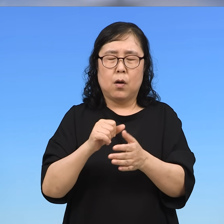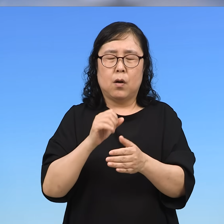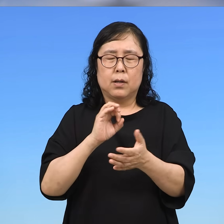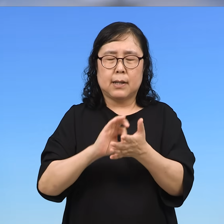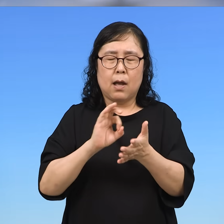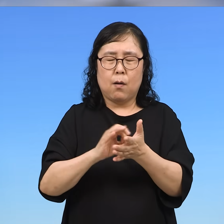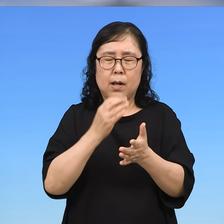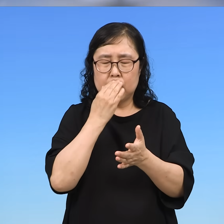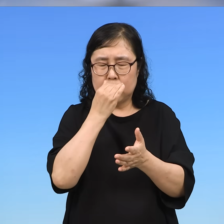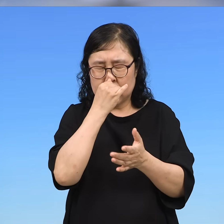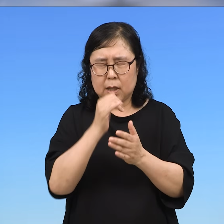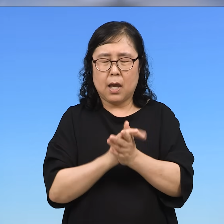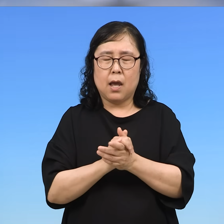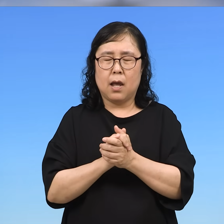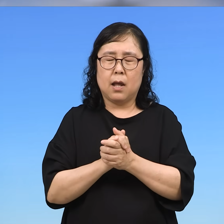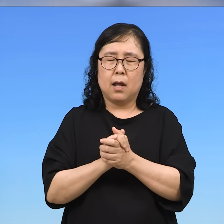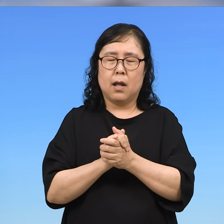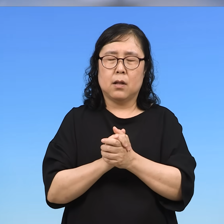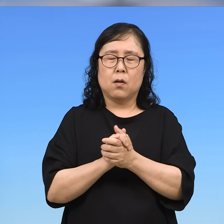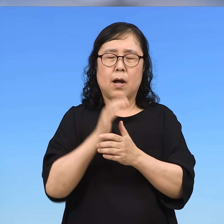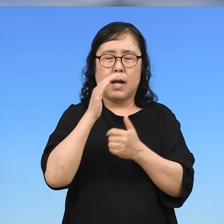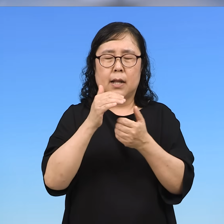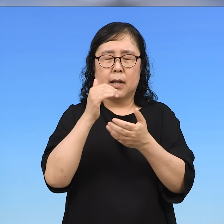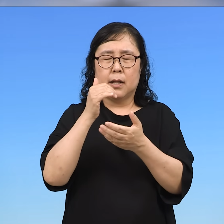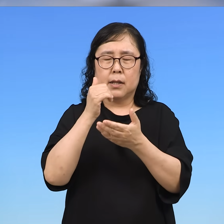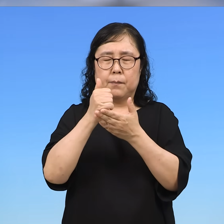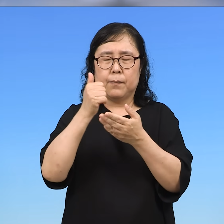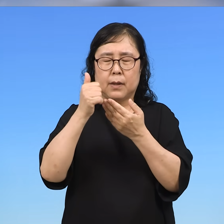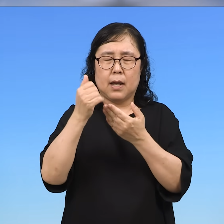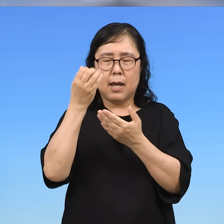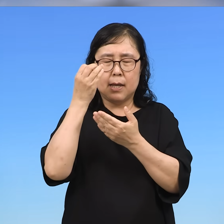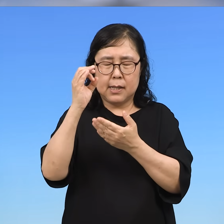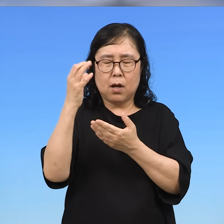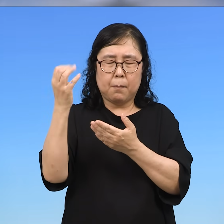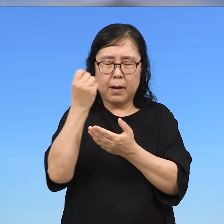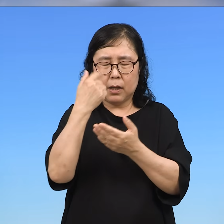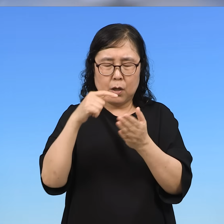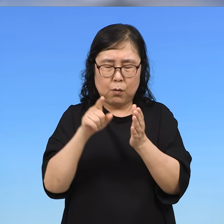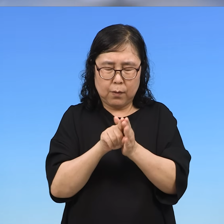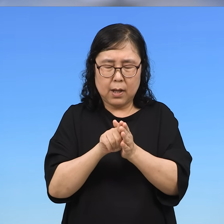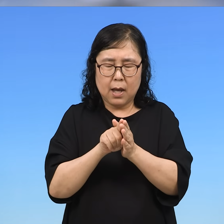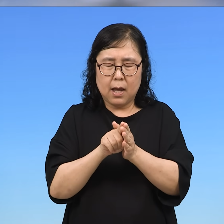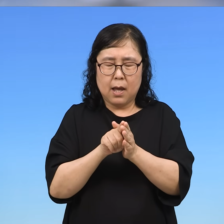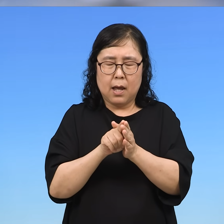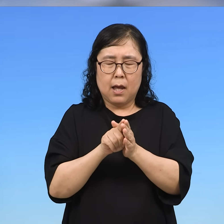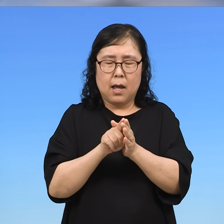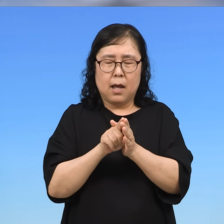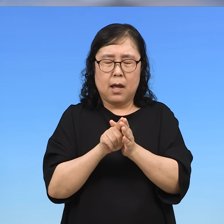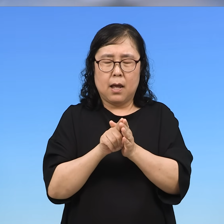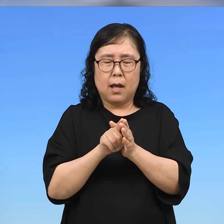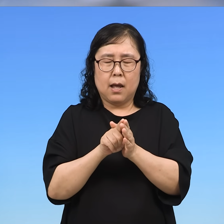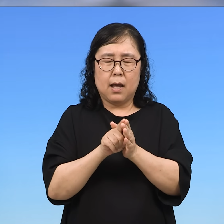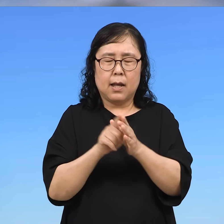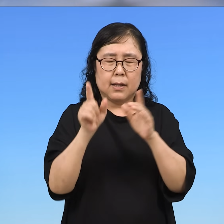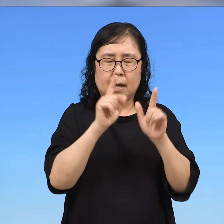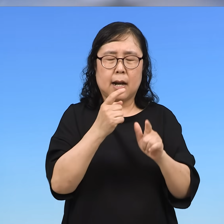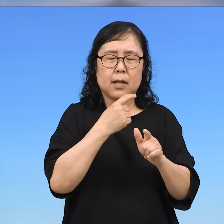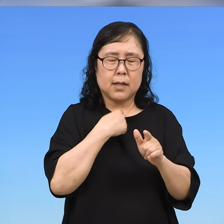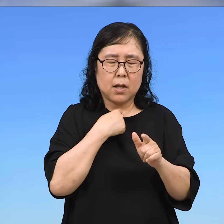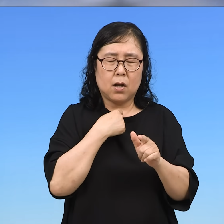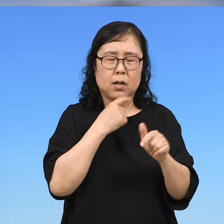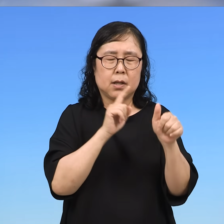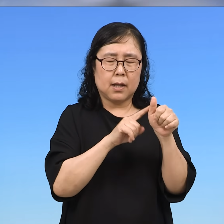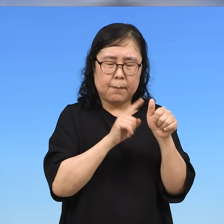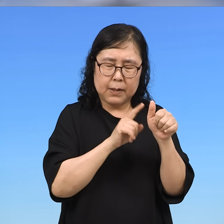집착하며 돈 그저 사람들에게 인정받기 위해 혈안이 되어 있던 인생의 전반전에 머물던 그가